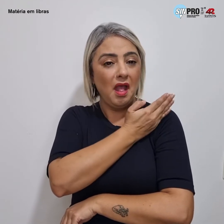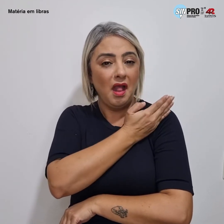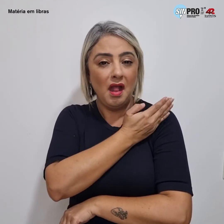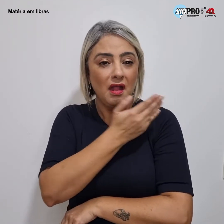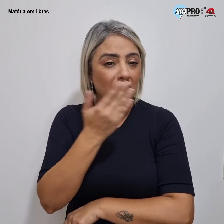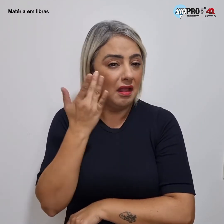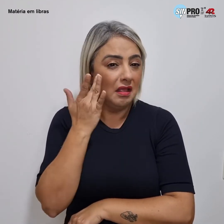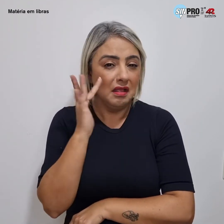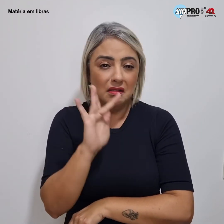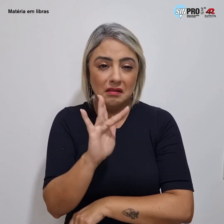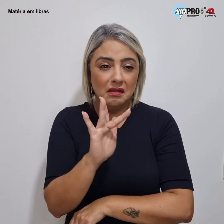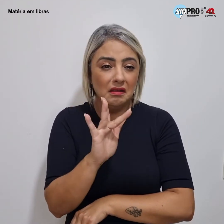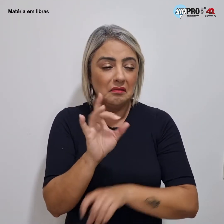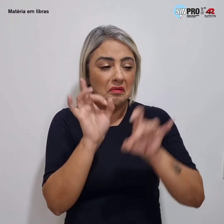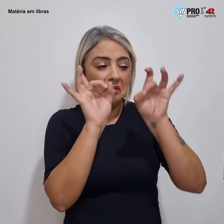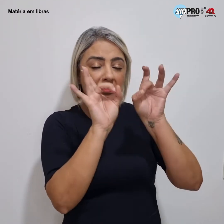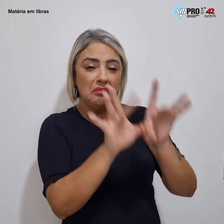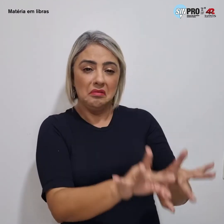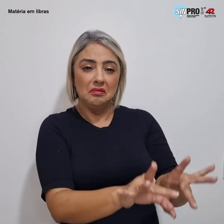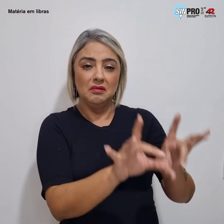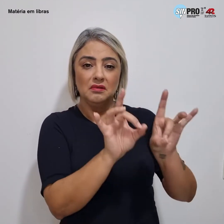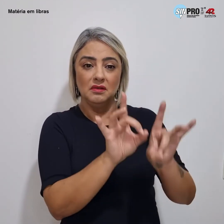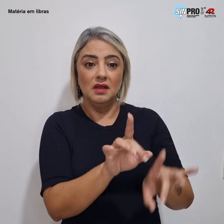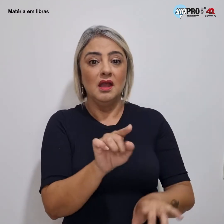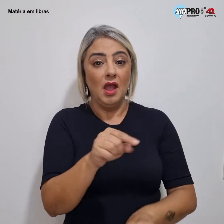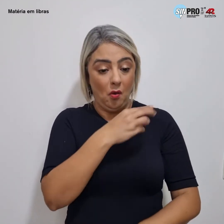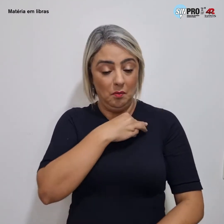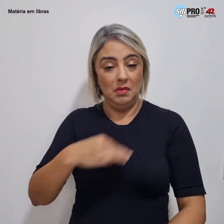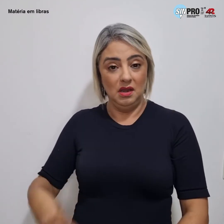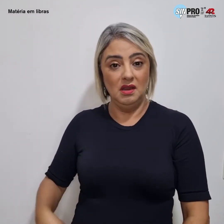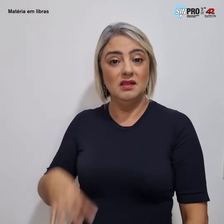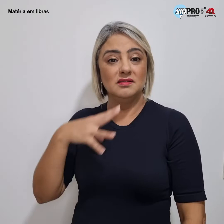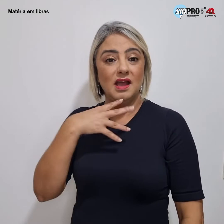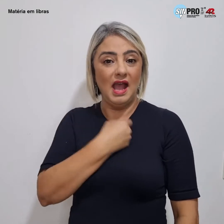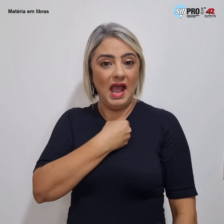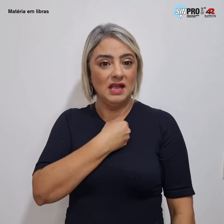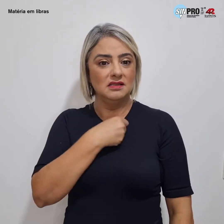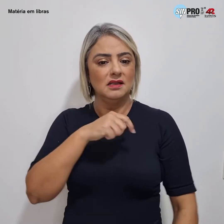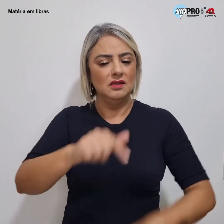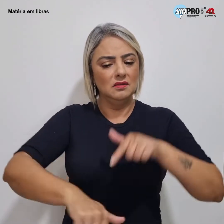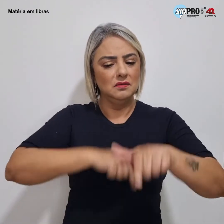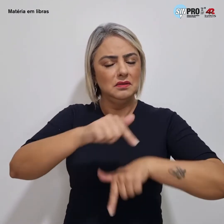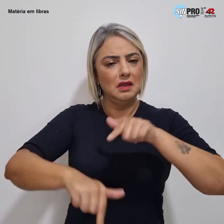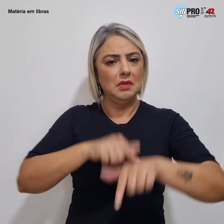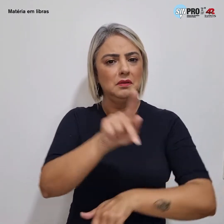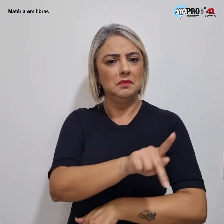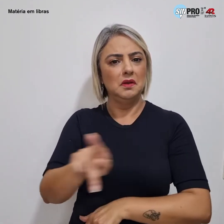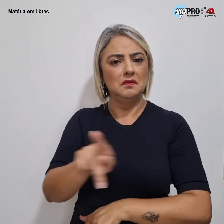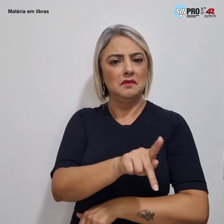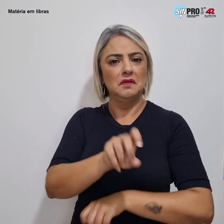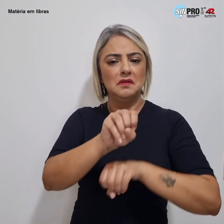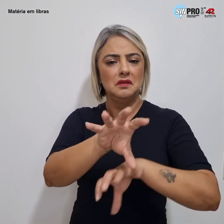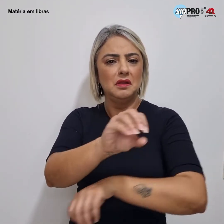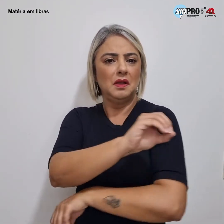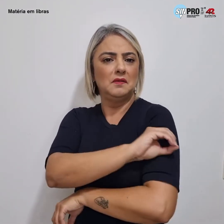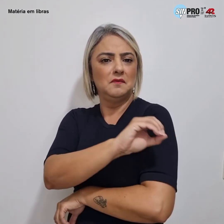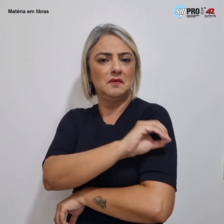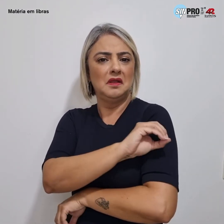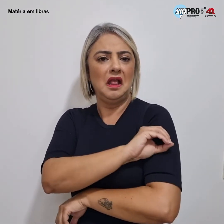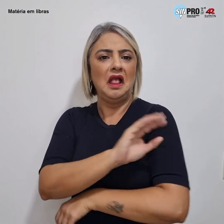invisibilizado, desconsiderado e descartado. Ele acha que a atuação do professor do ensino